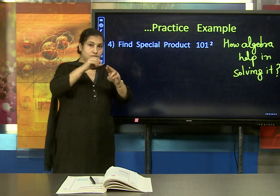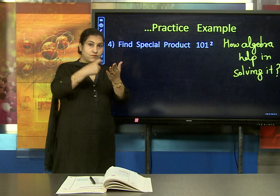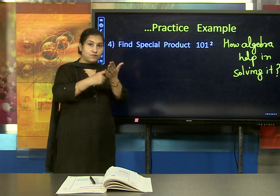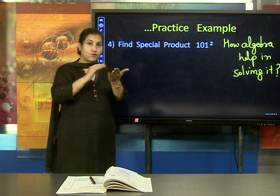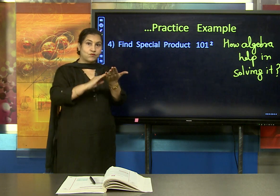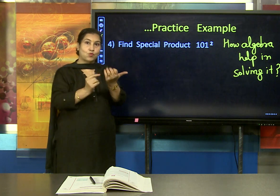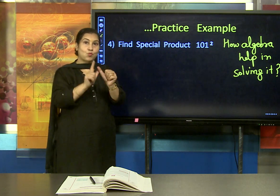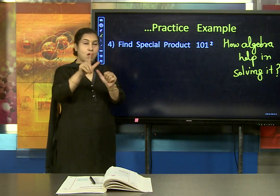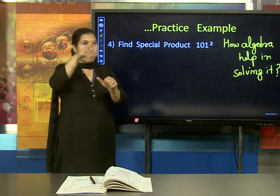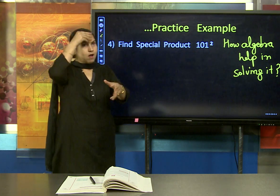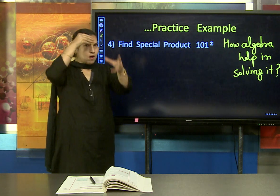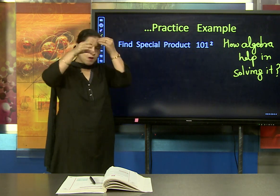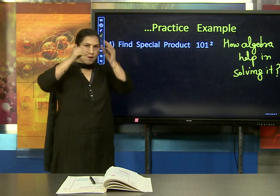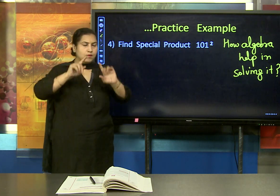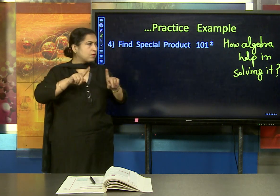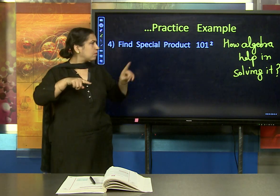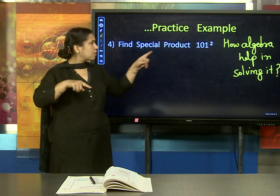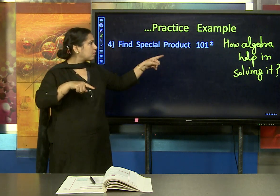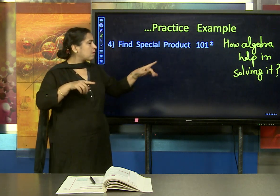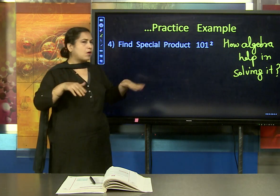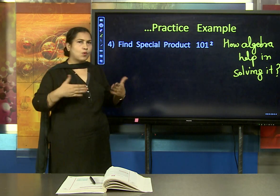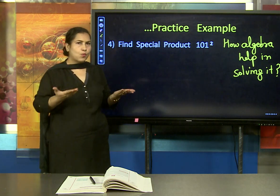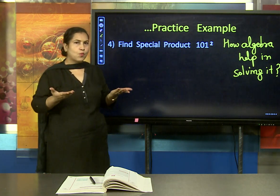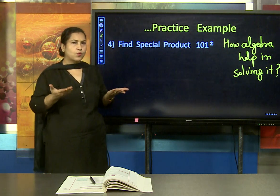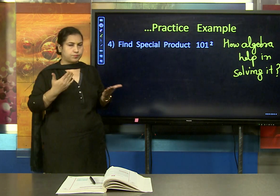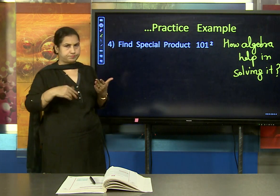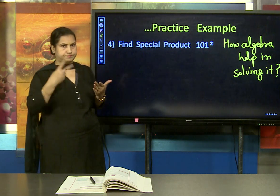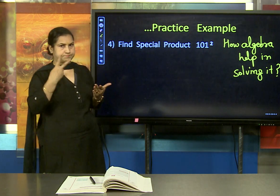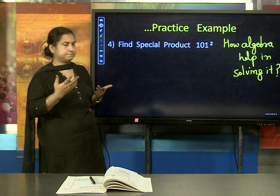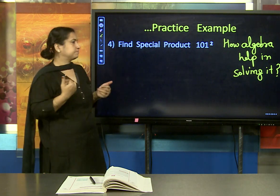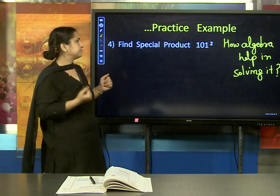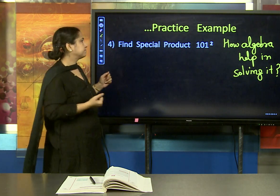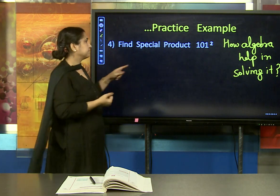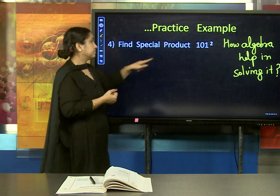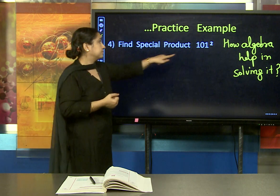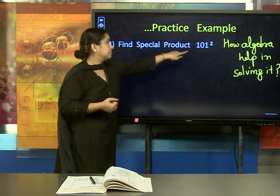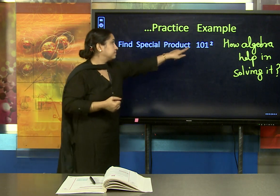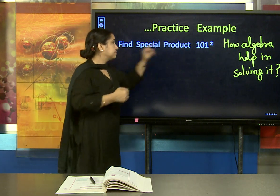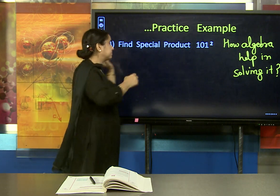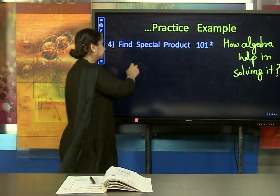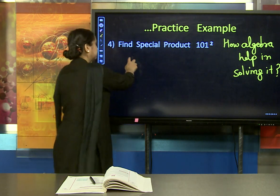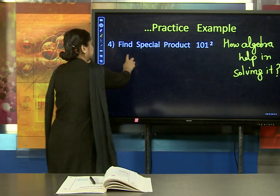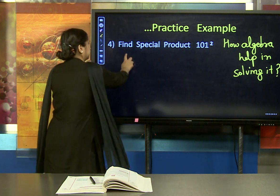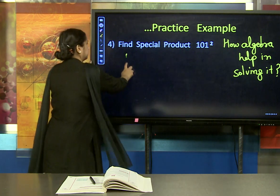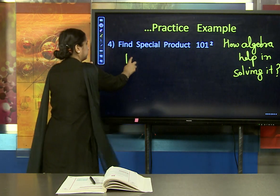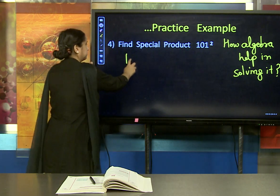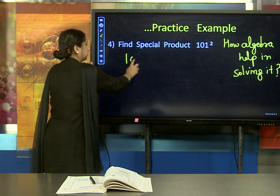जैसे हमने फार्मूला याद किए थे पहले, तो ये फार्मूला बनाने में और सवालों को हल करने में